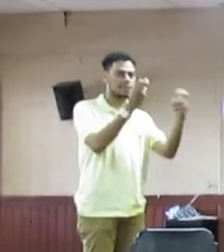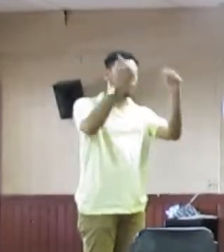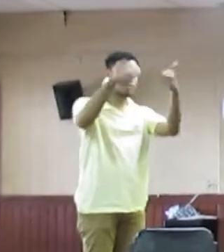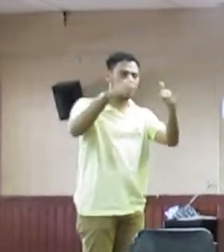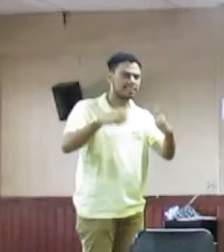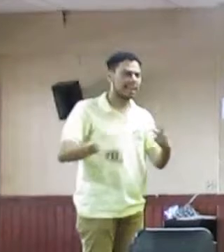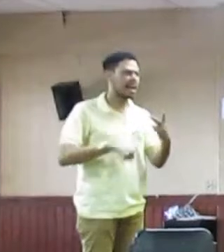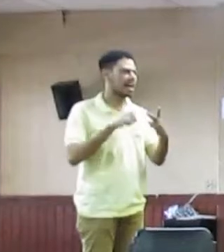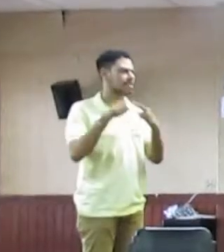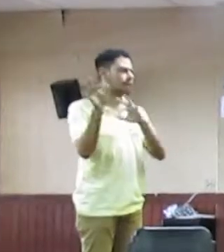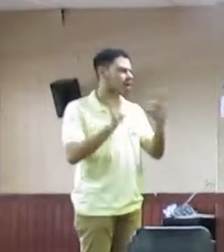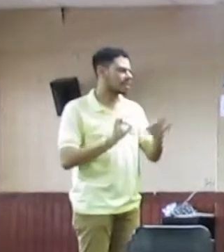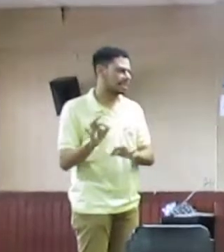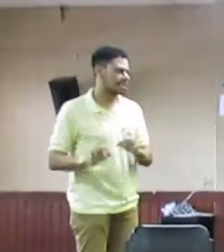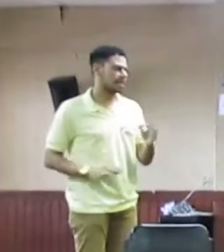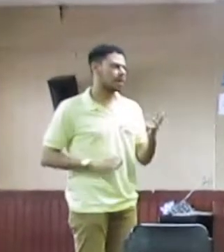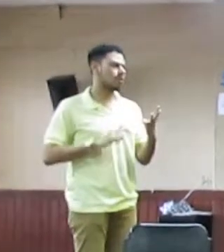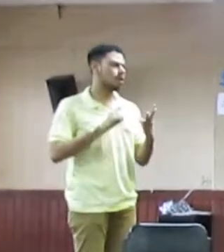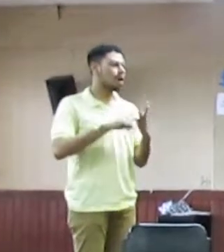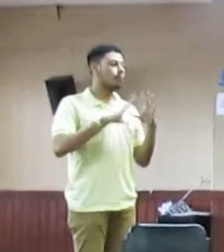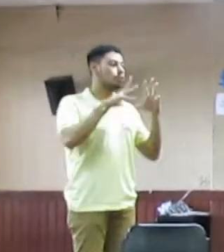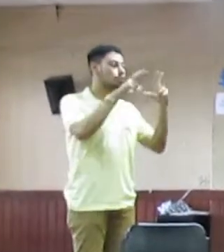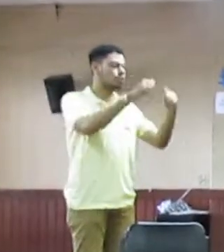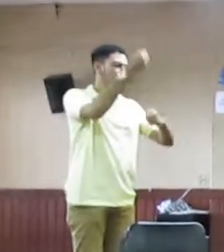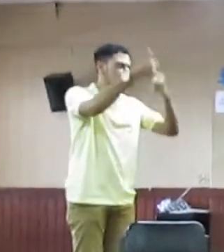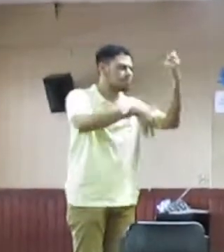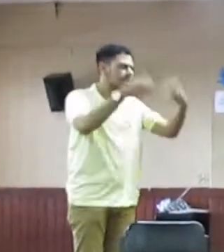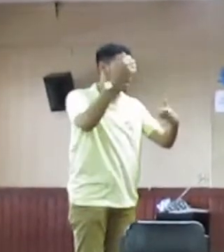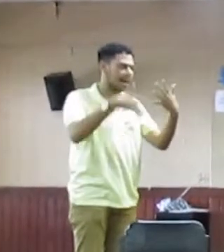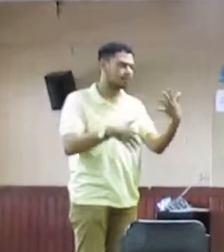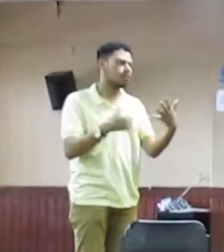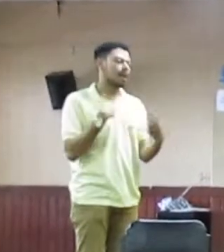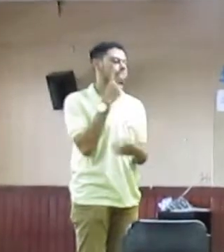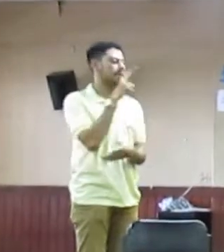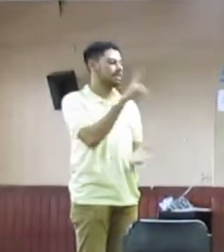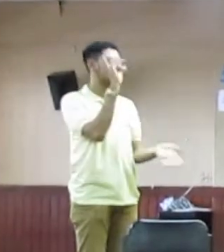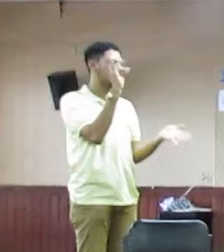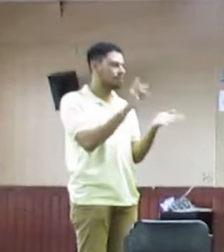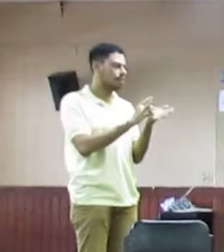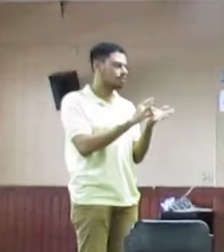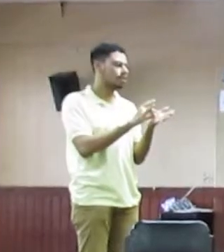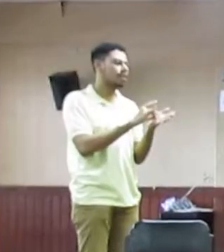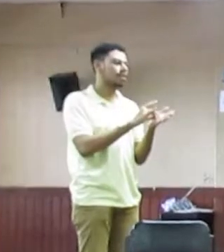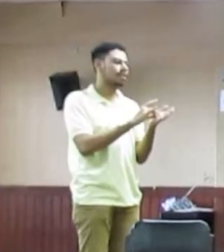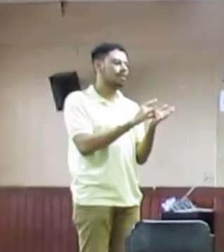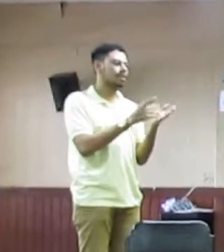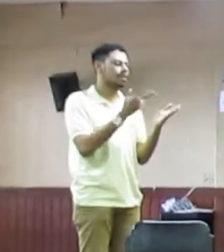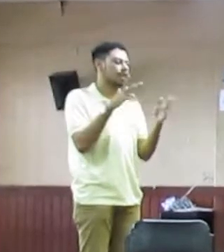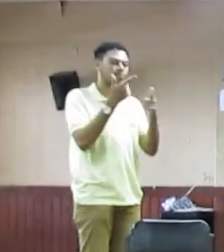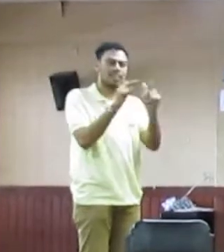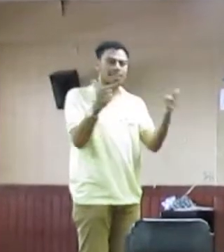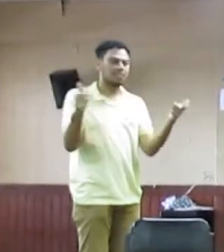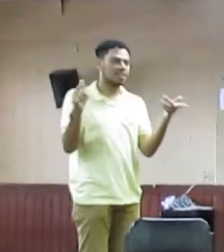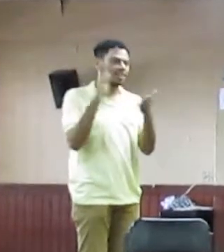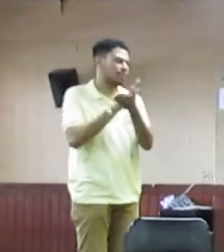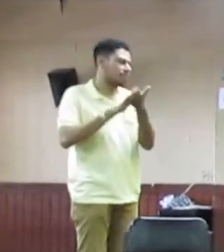pode perceber pelos cartazes, pela organização, por tudo que foi explicado, a gente percebe de fato que